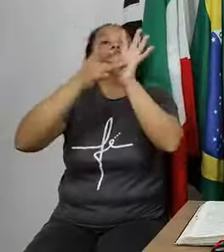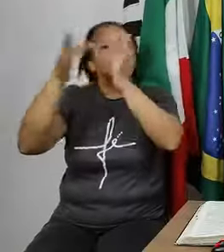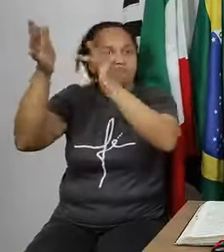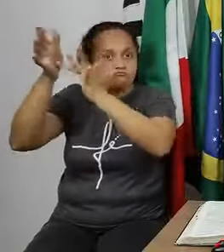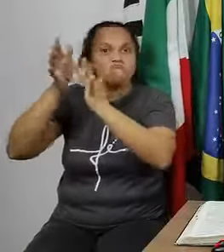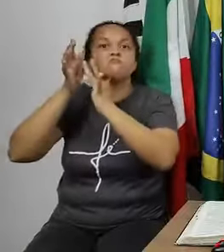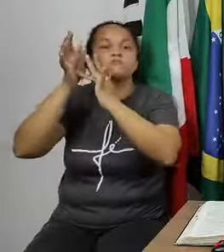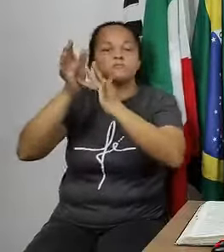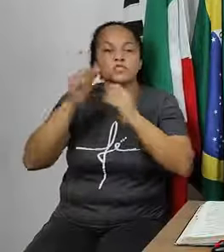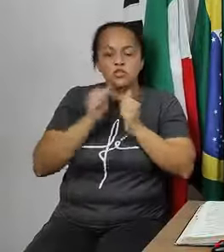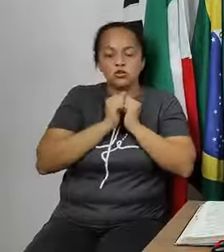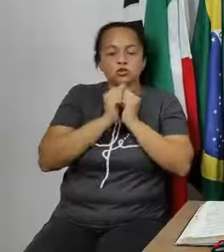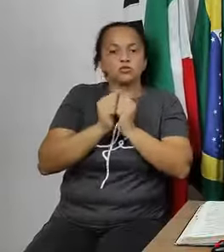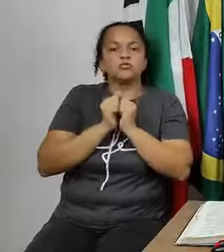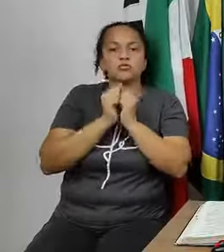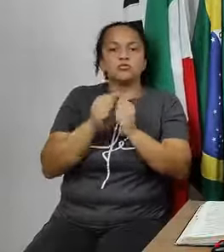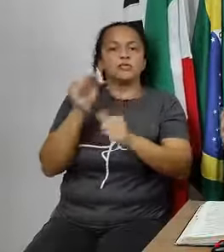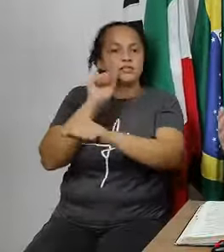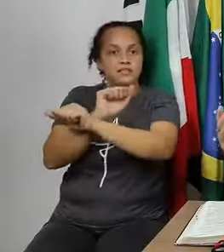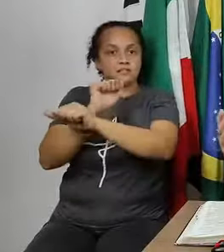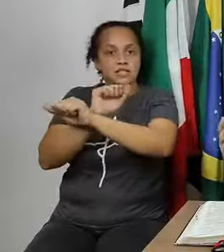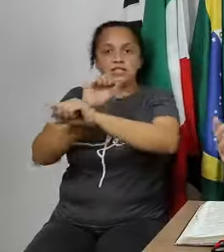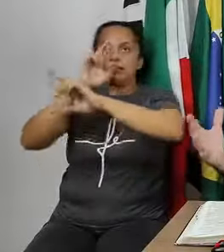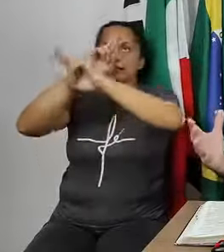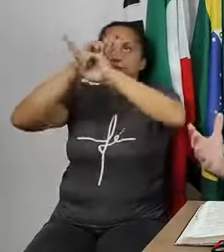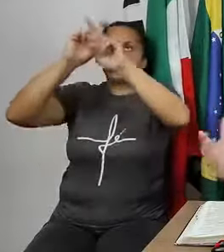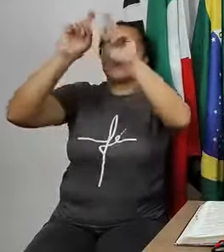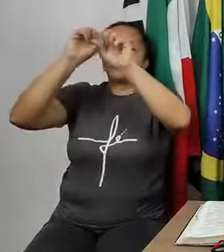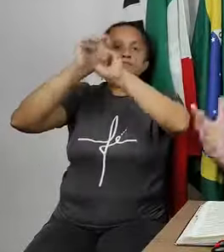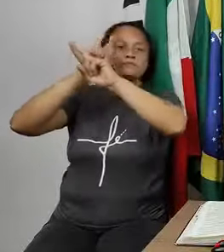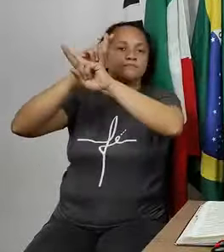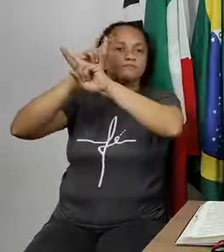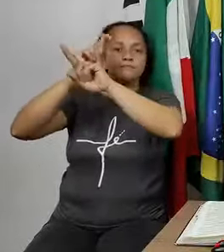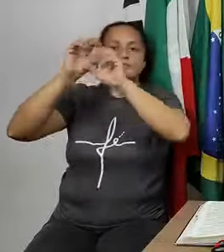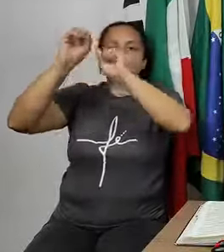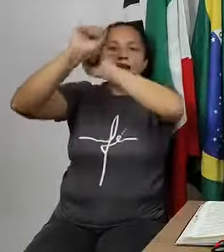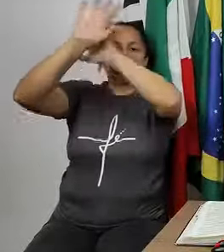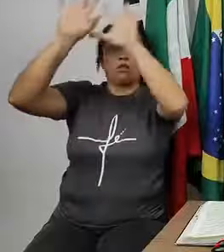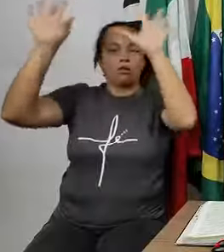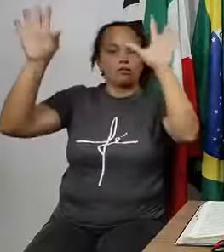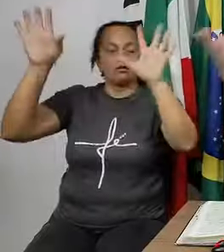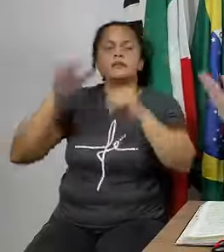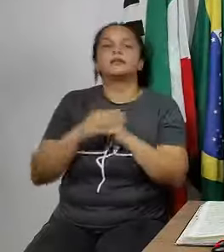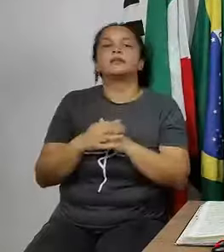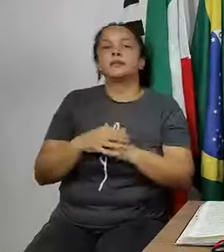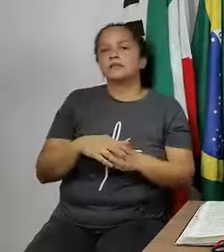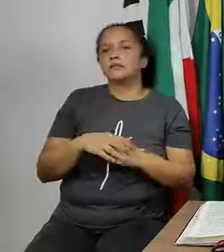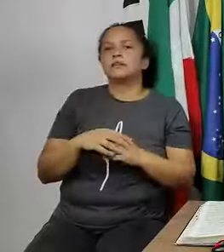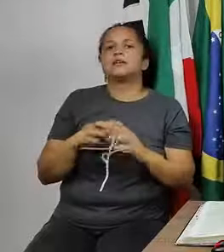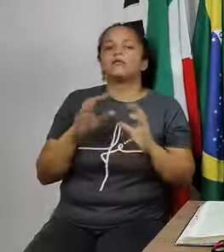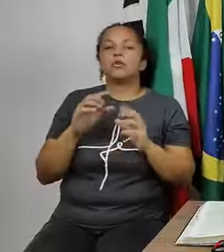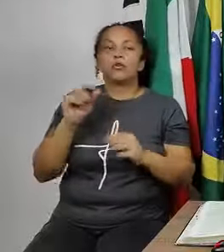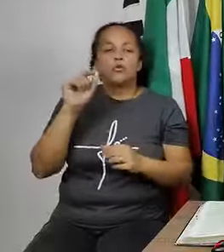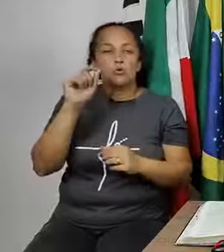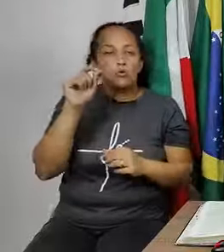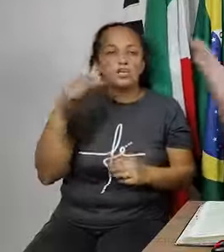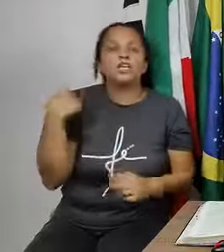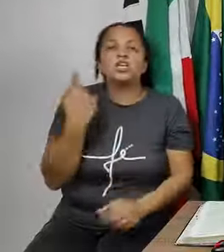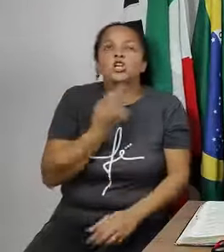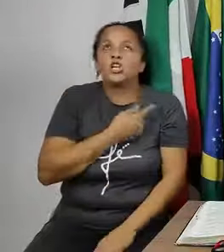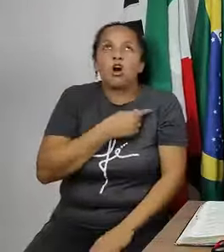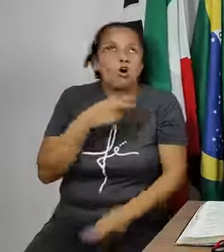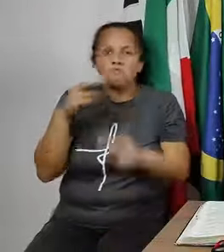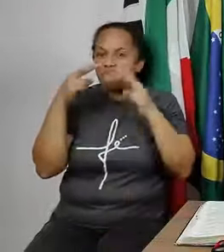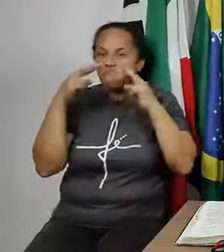nós, a esperança da glória. E ele diz, olha, por isso aquilo que os olhos ainda não viram, os ouvidos